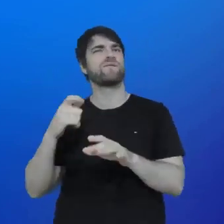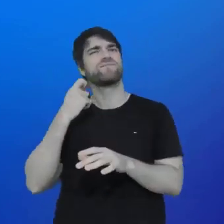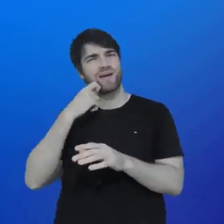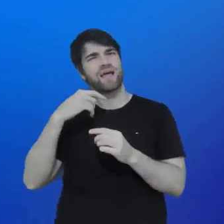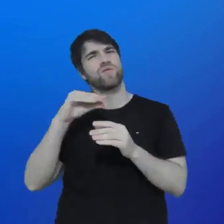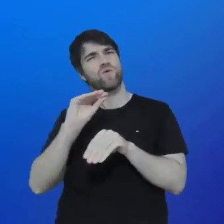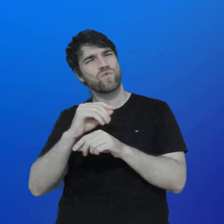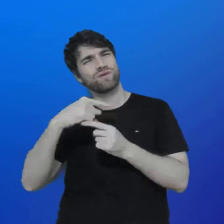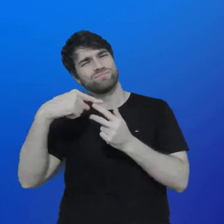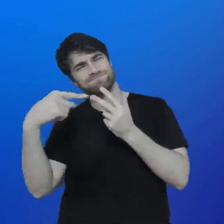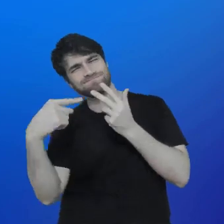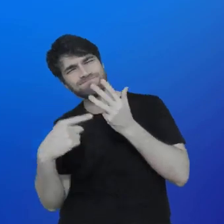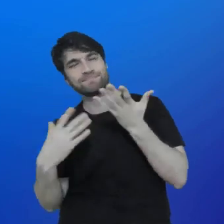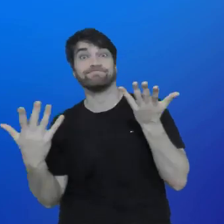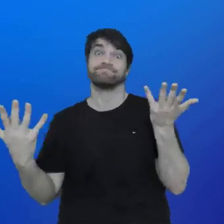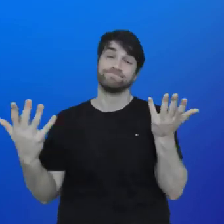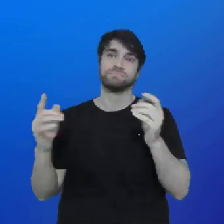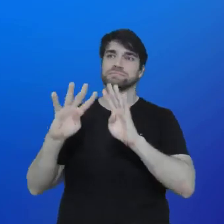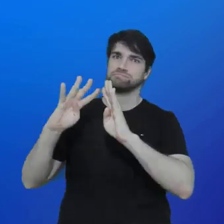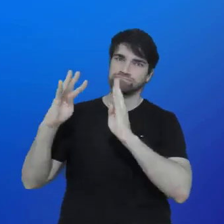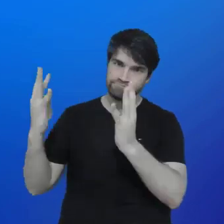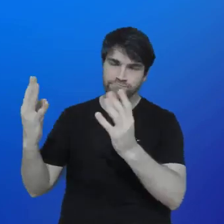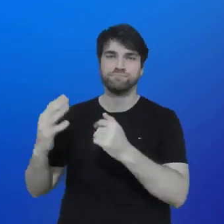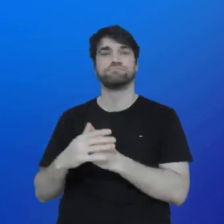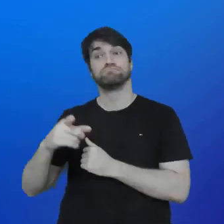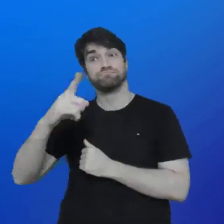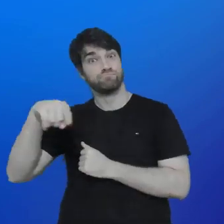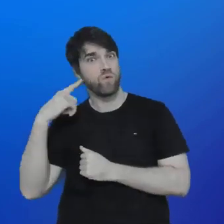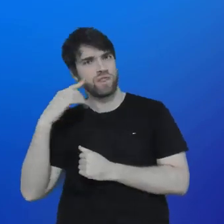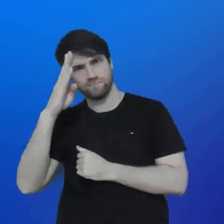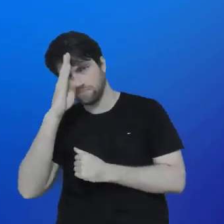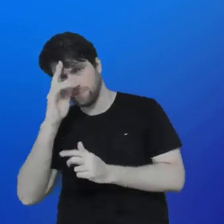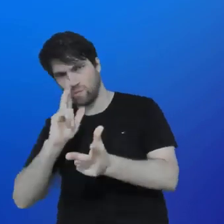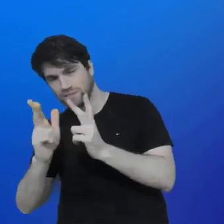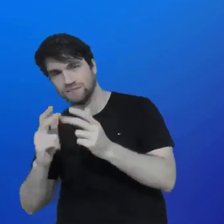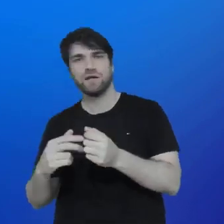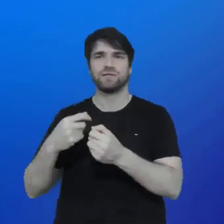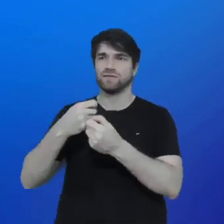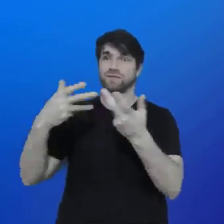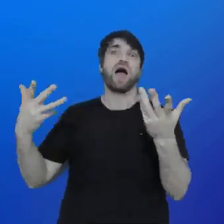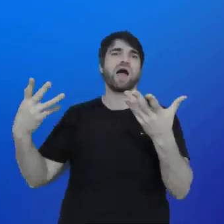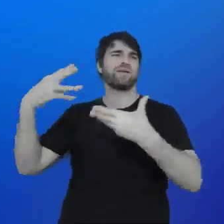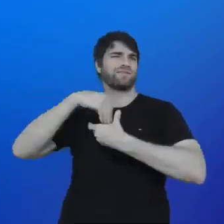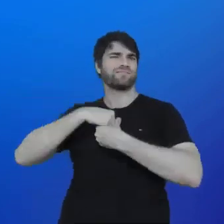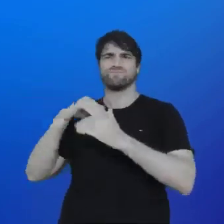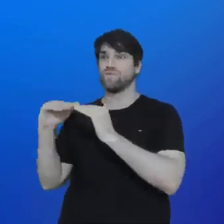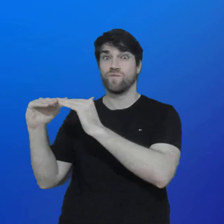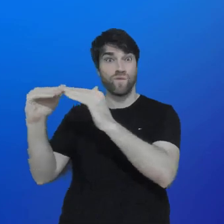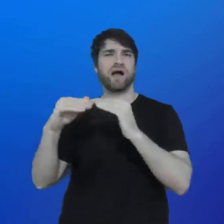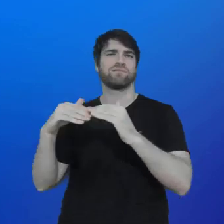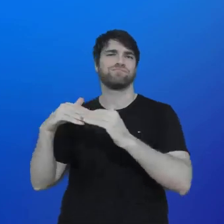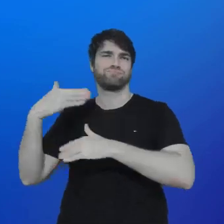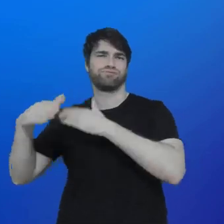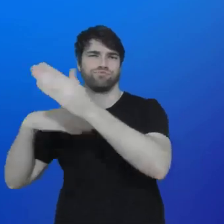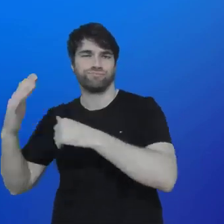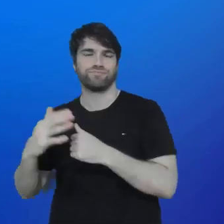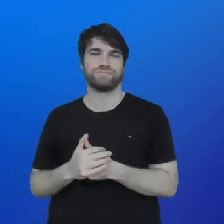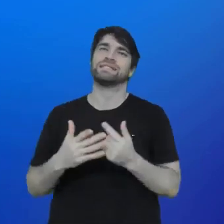pero siguen faltando la cultura, la identidad, etc. Si los oyentes aprendieran lengua de señas, estarían en igualdad de condiciones y se podría partir de esa base, pero es